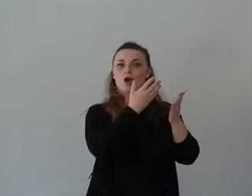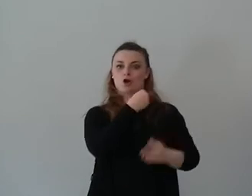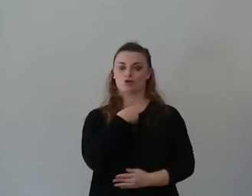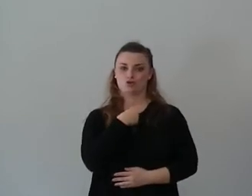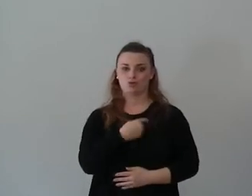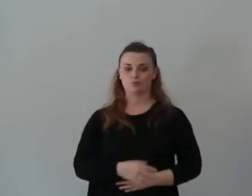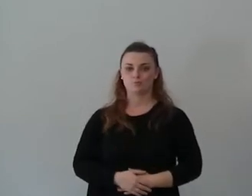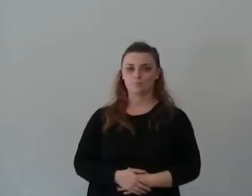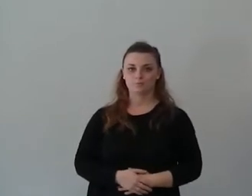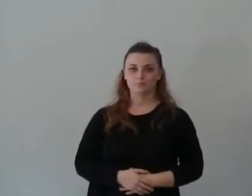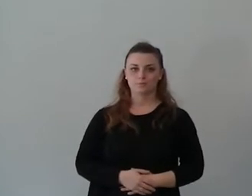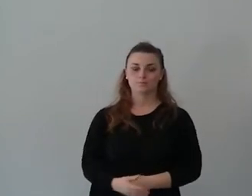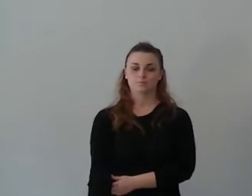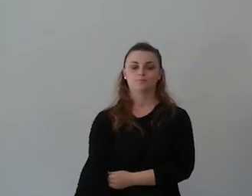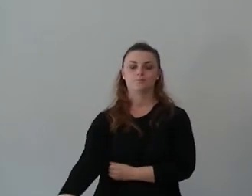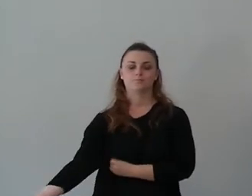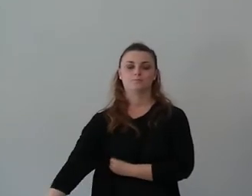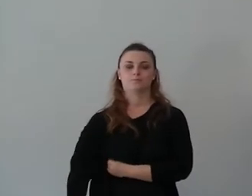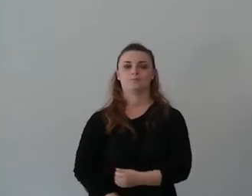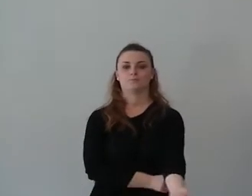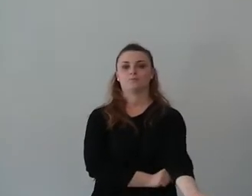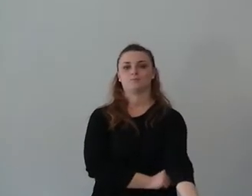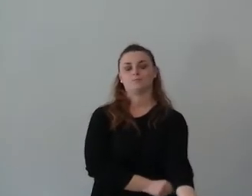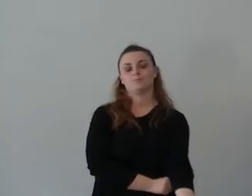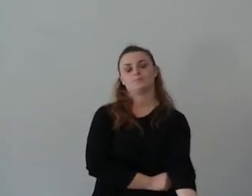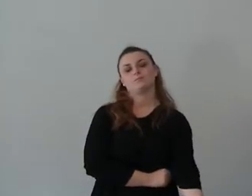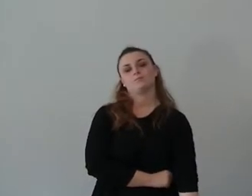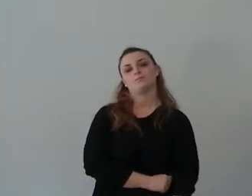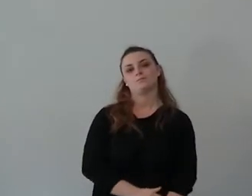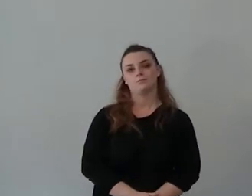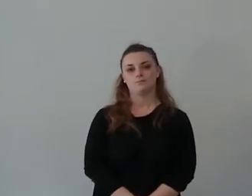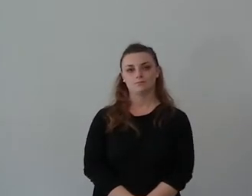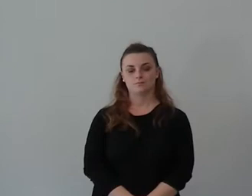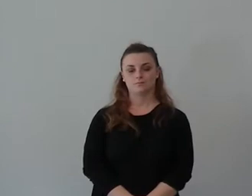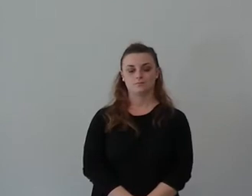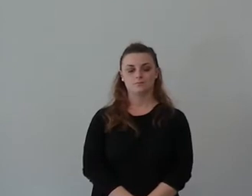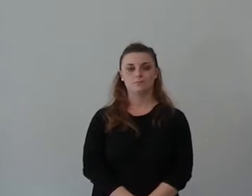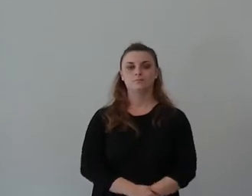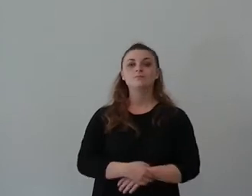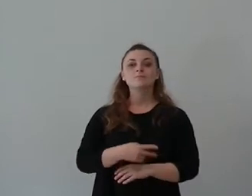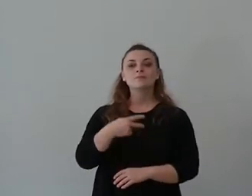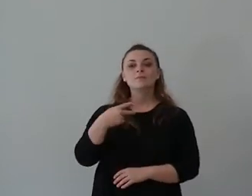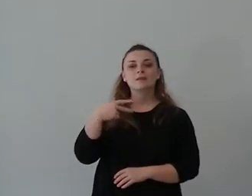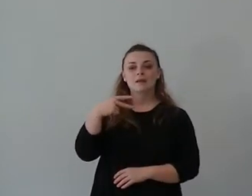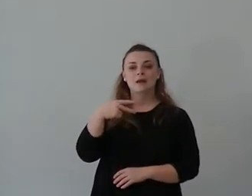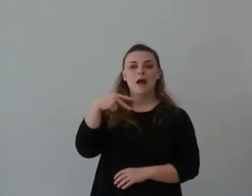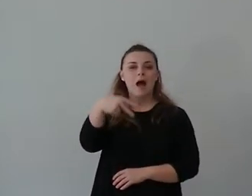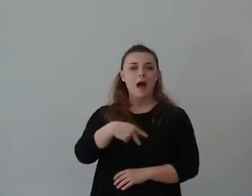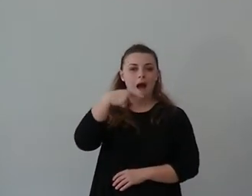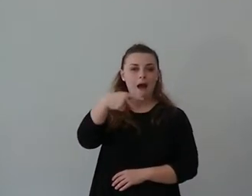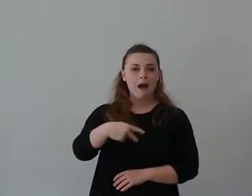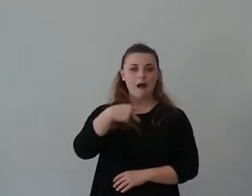the States. C'era un paio di anni di cui Marco aveva accennato prima, in cui